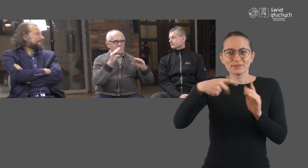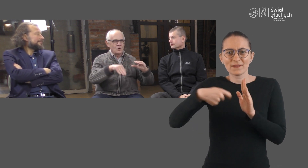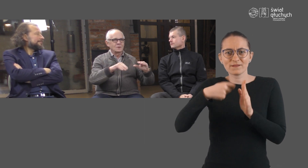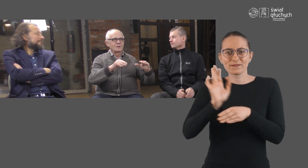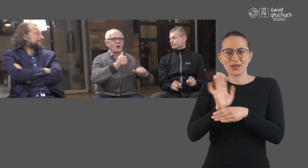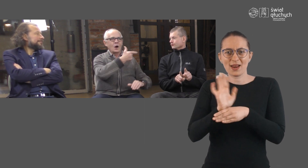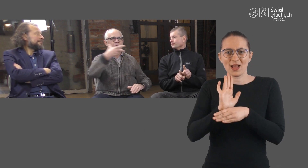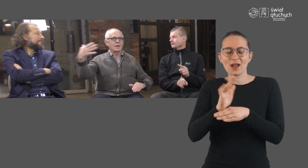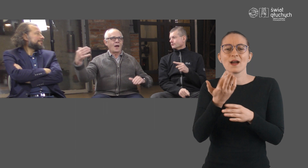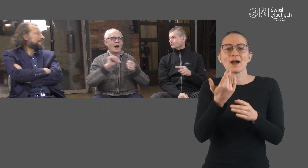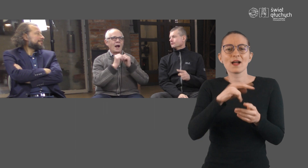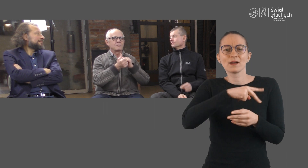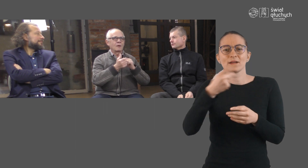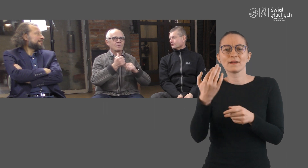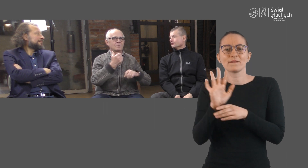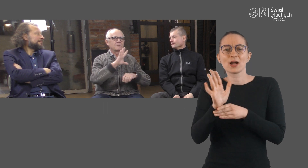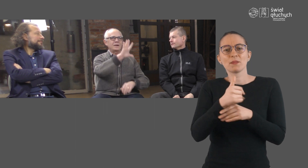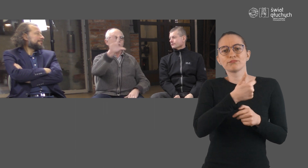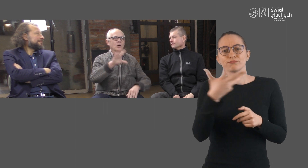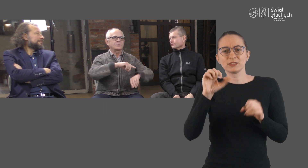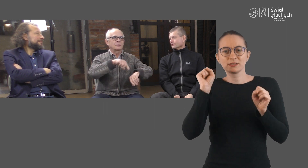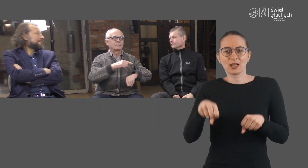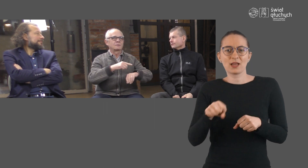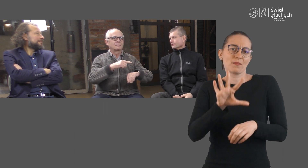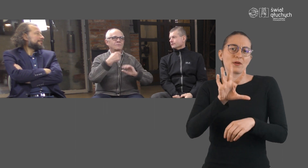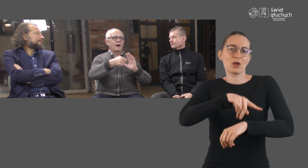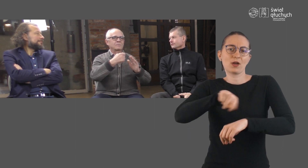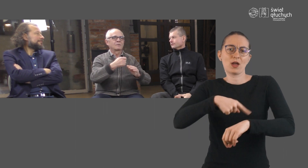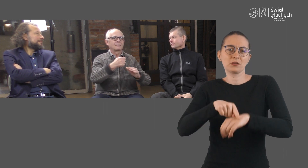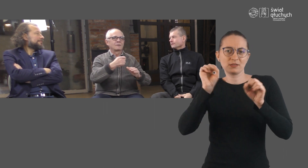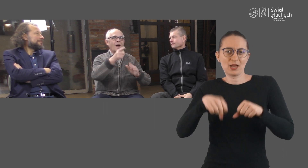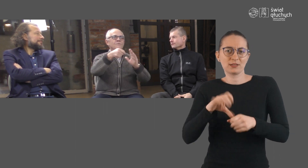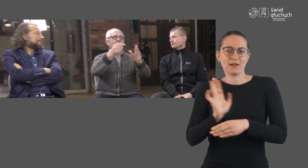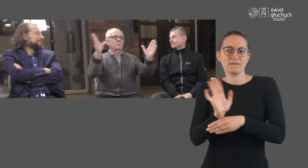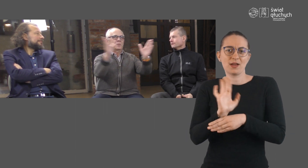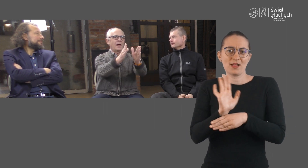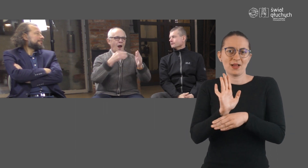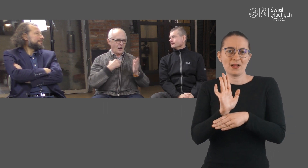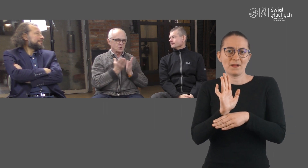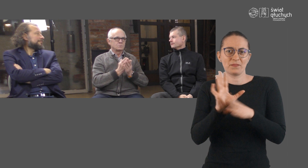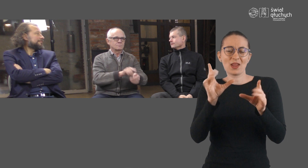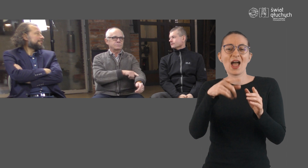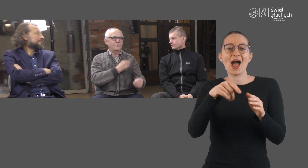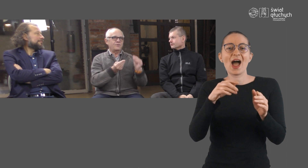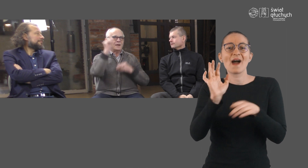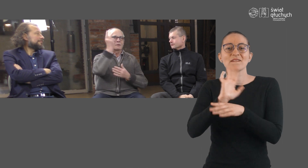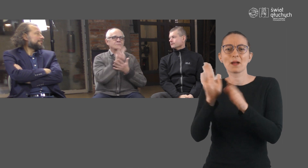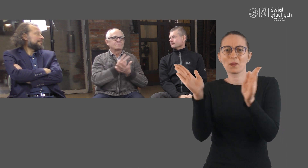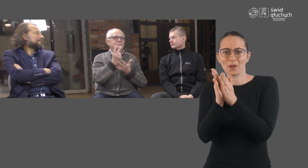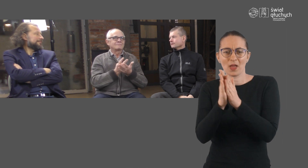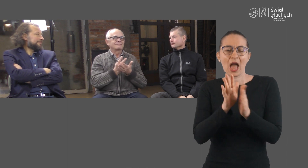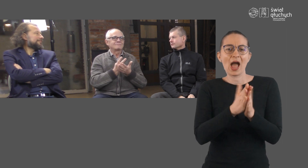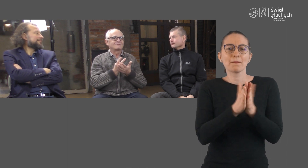nie jako taki film. Może być właśnie na przykład 5 godzin takiego filmu, a ta książka